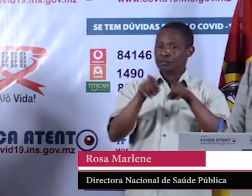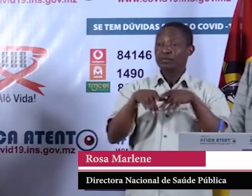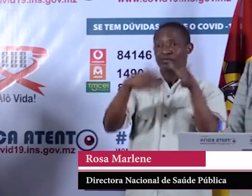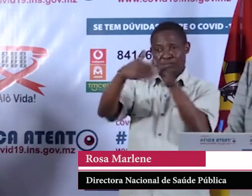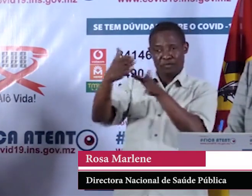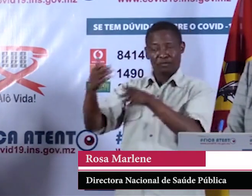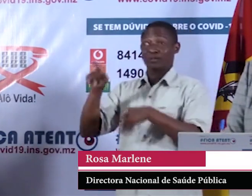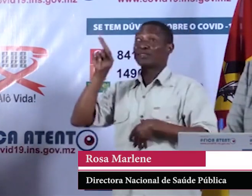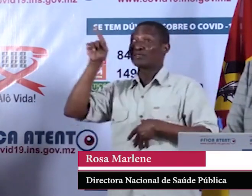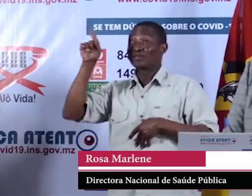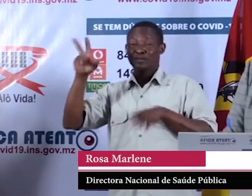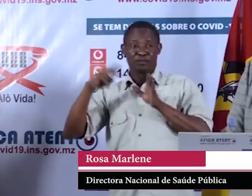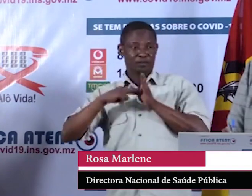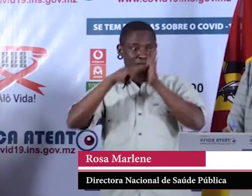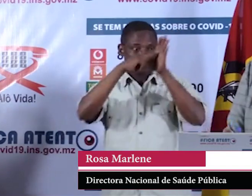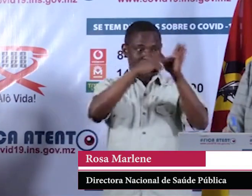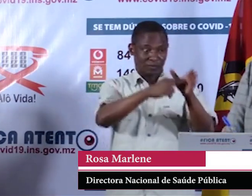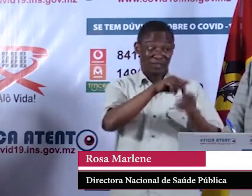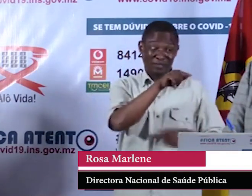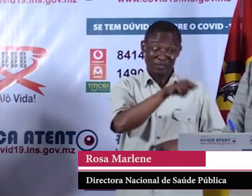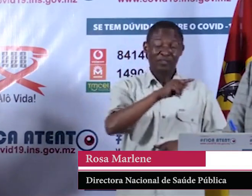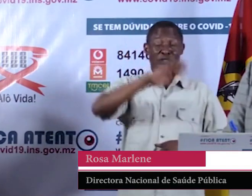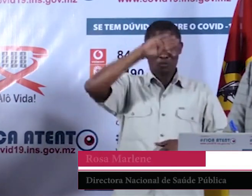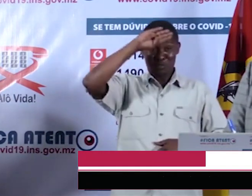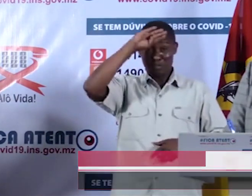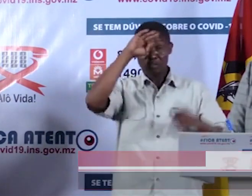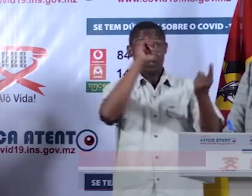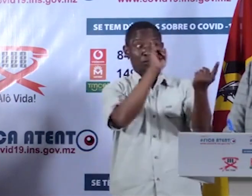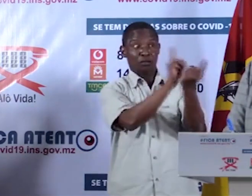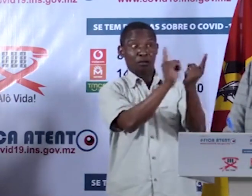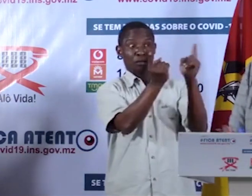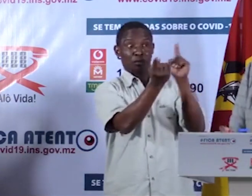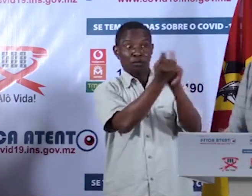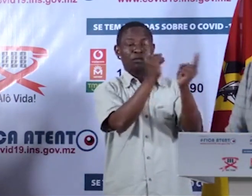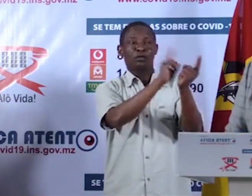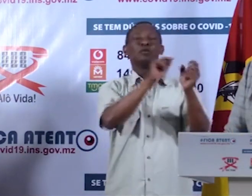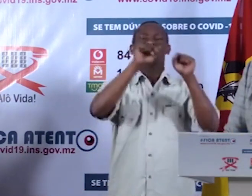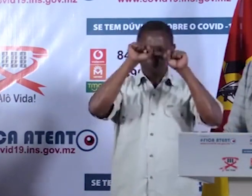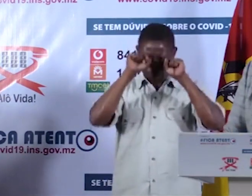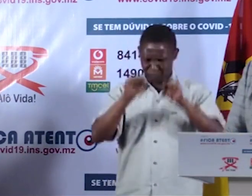com outra pessoa com diagnóstico de Covid-19.